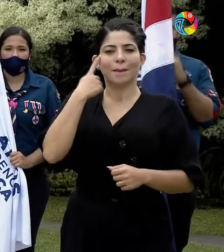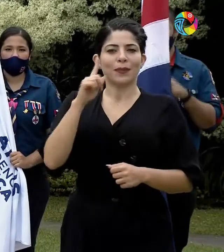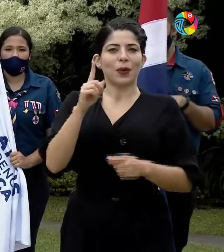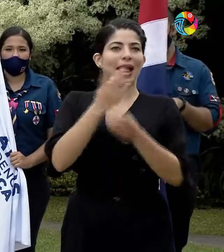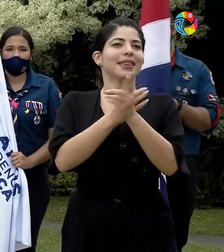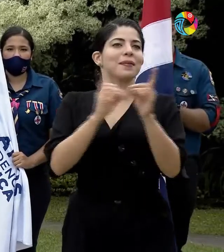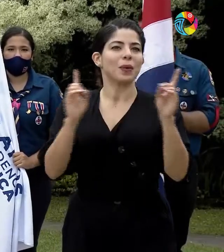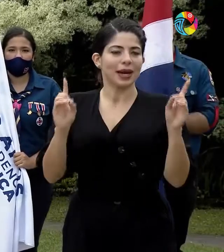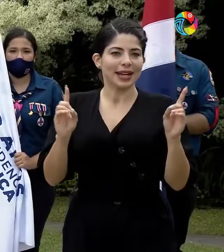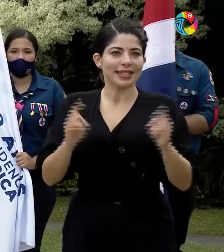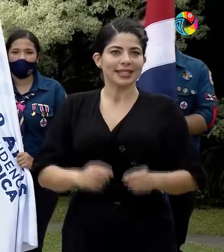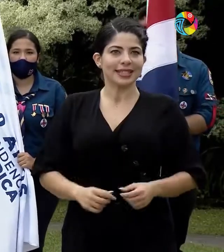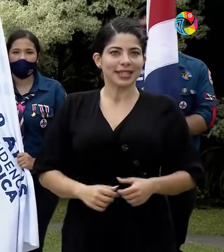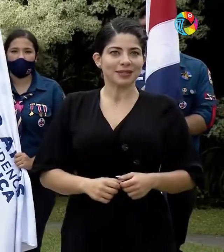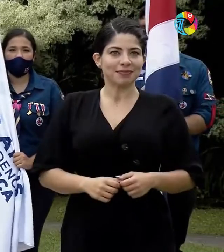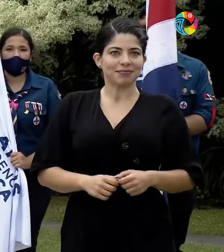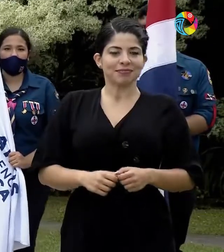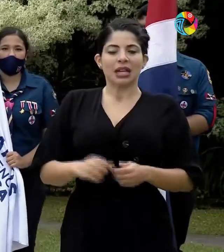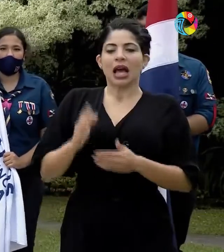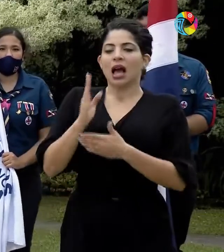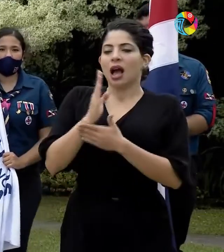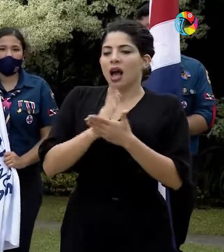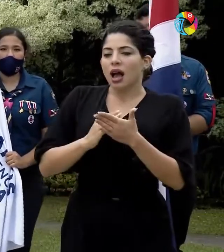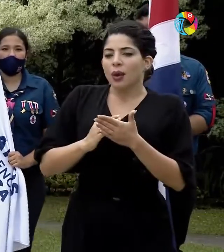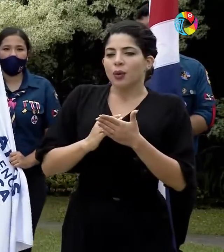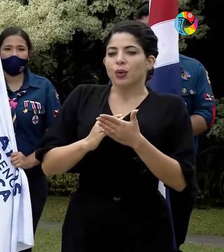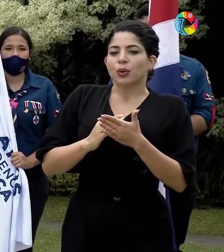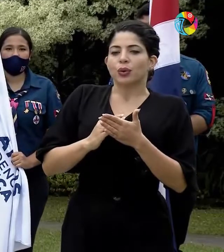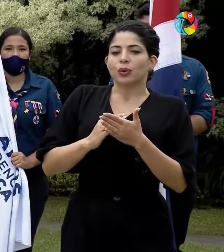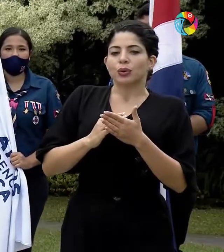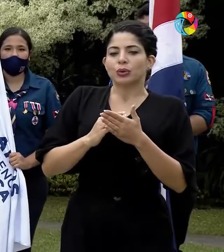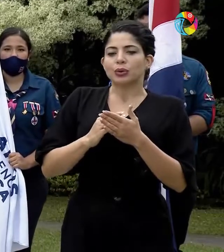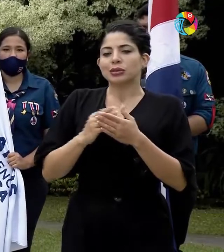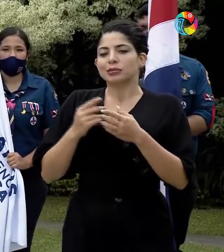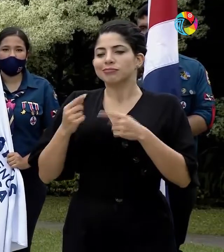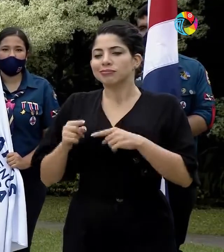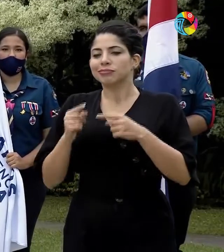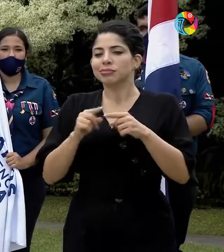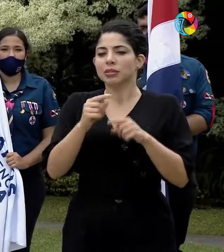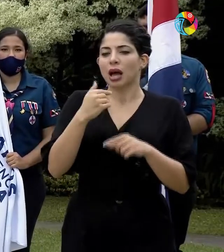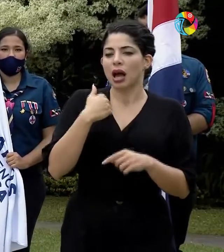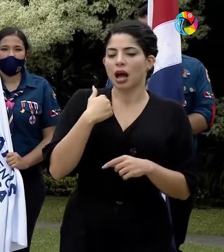de la democracia, con algunos lunares que hemos tenido,